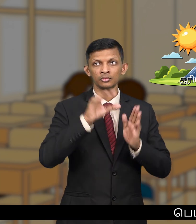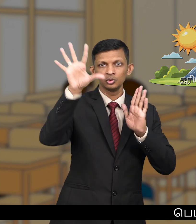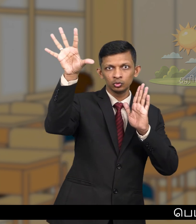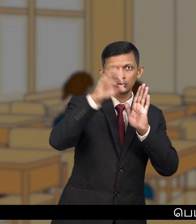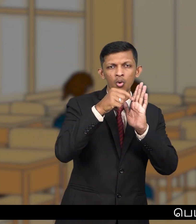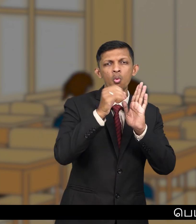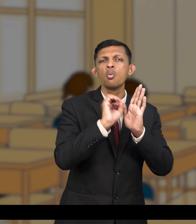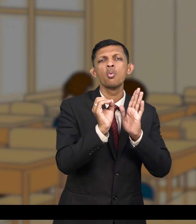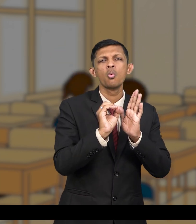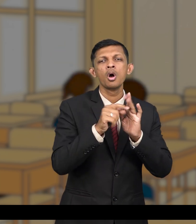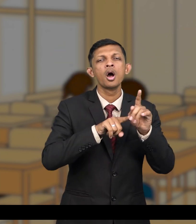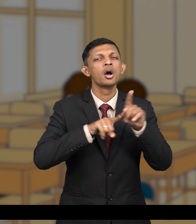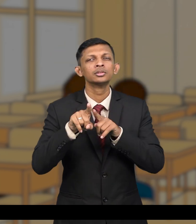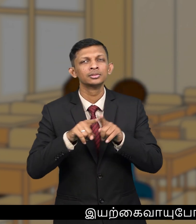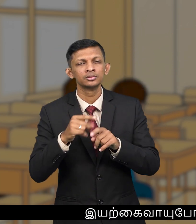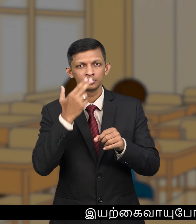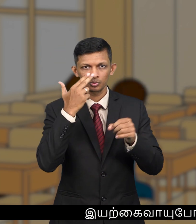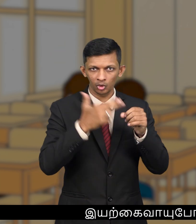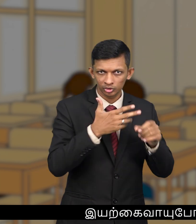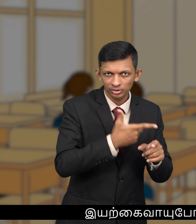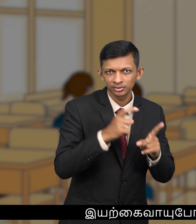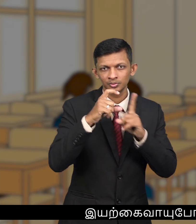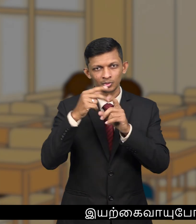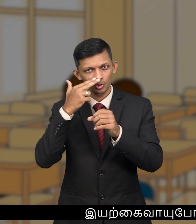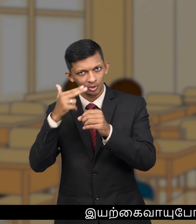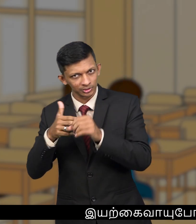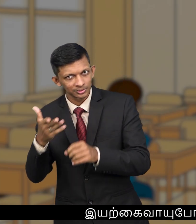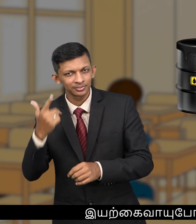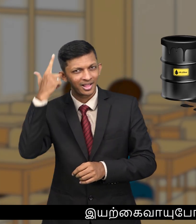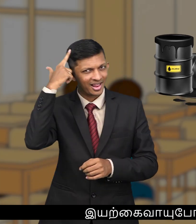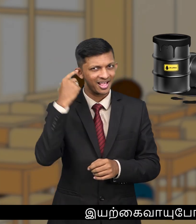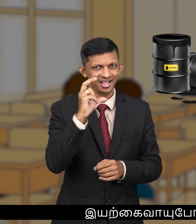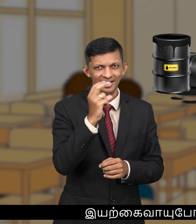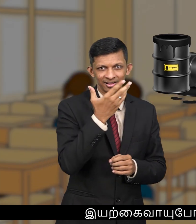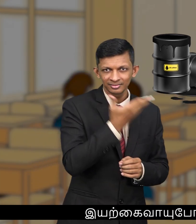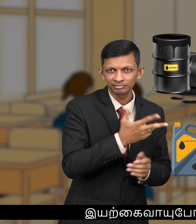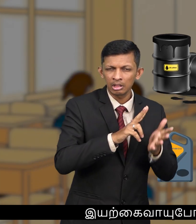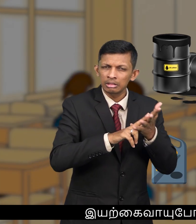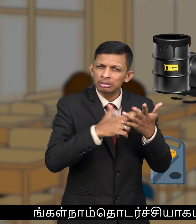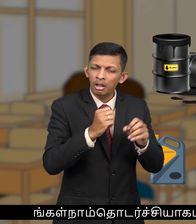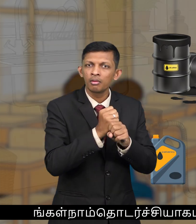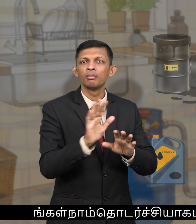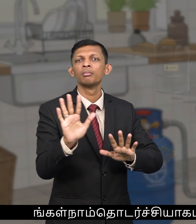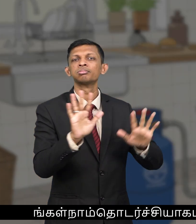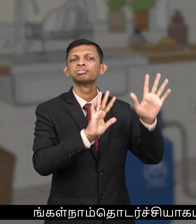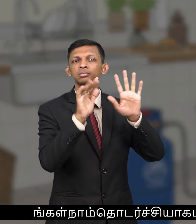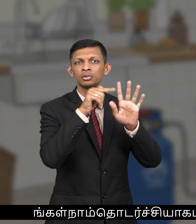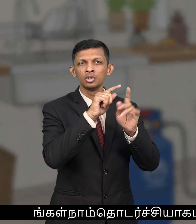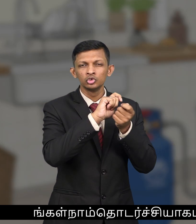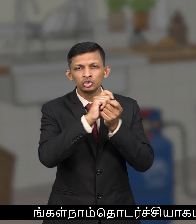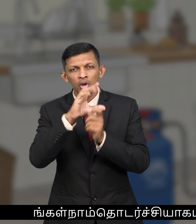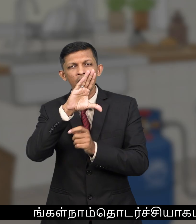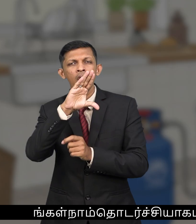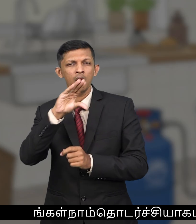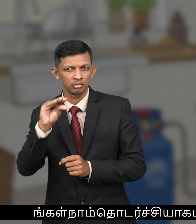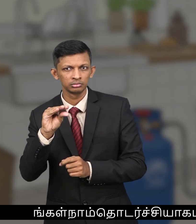பெட்ரோல், டீசல், நிலக்கரி, இயற்கை வாயு போன்ற புதுப்பிக்க முடியாத வளங்கள் நாம் தொடர்ச்சியாக